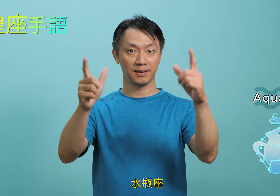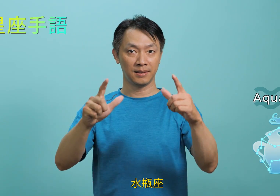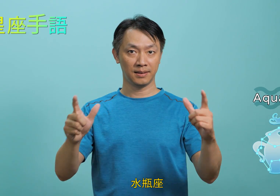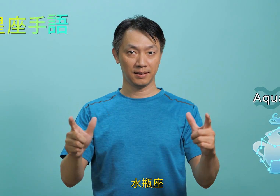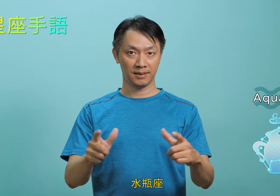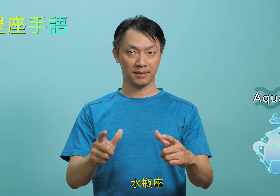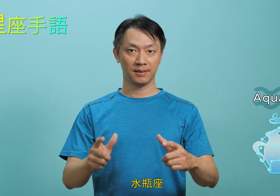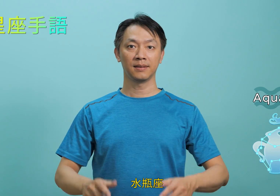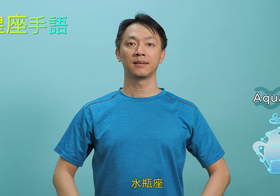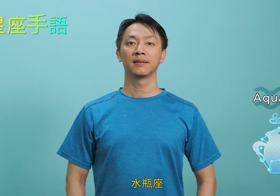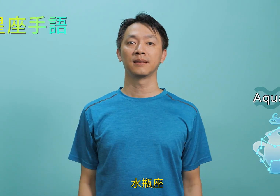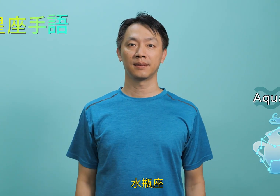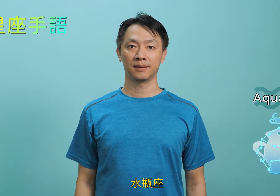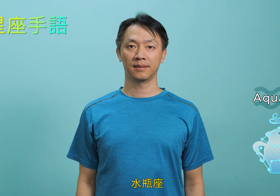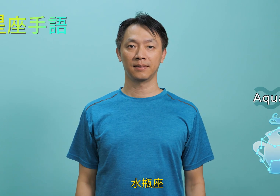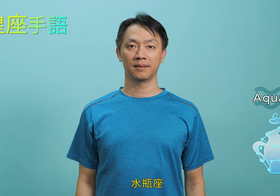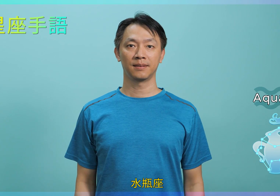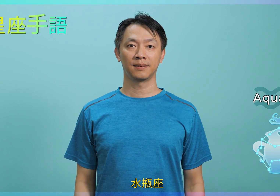水瓶座，